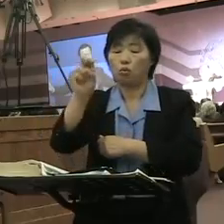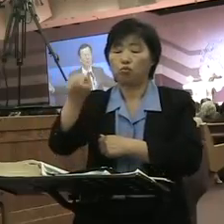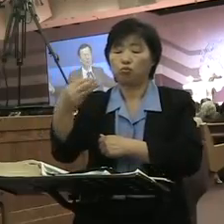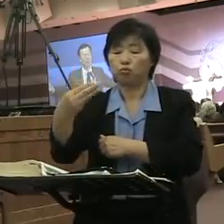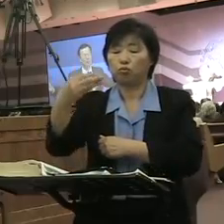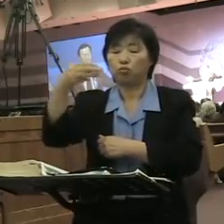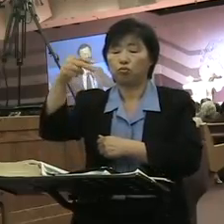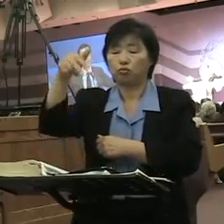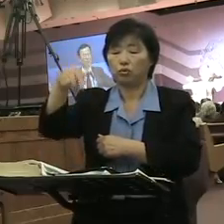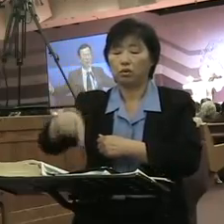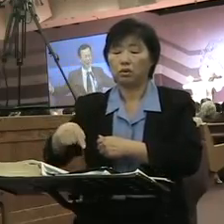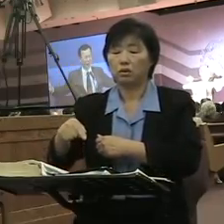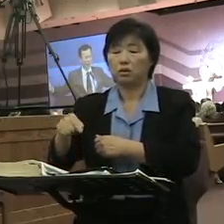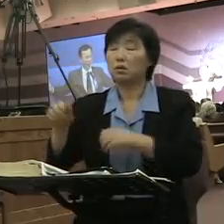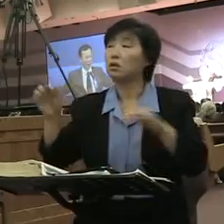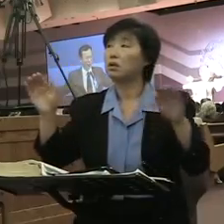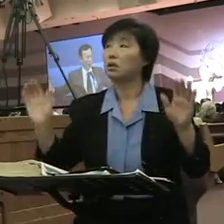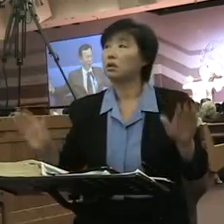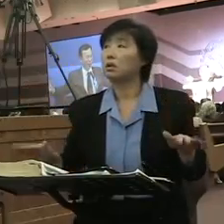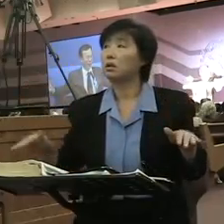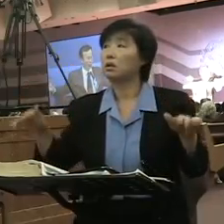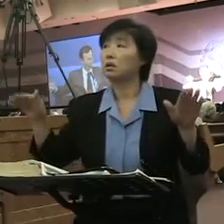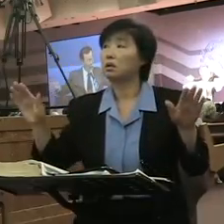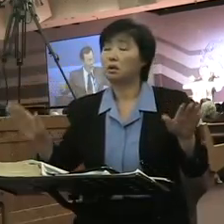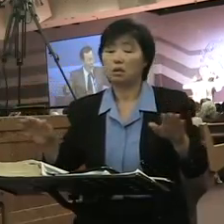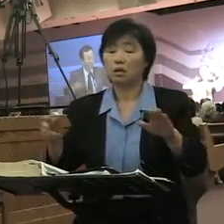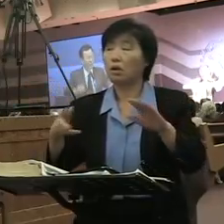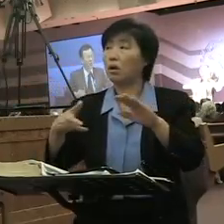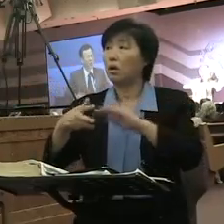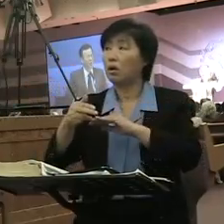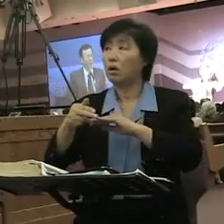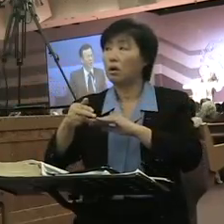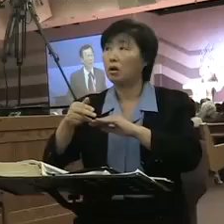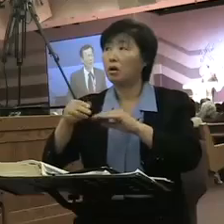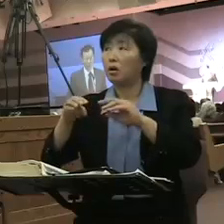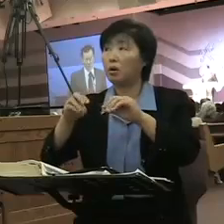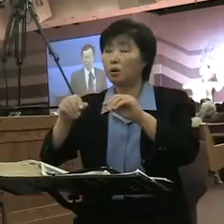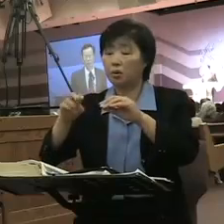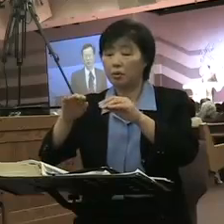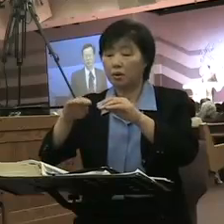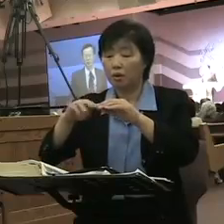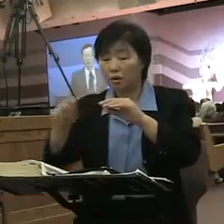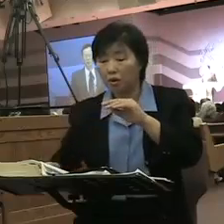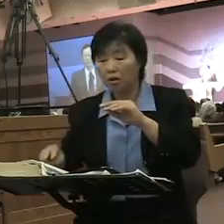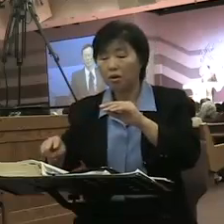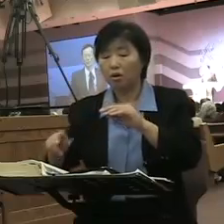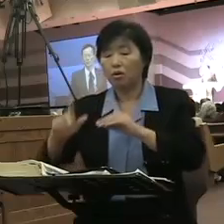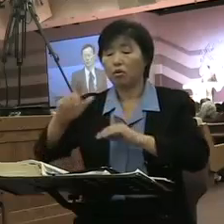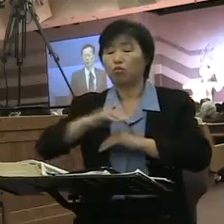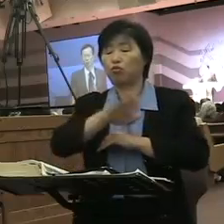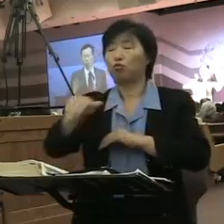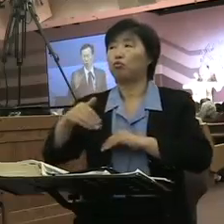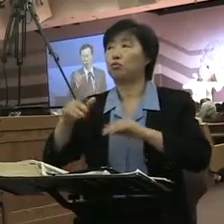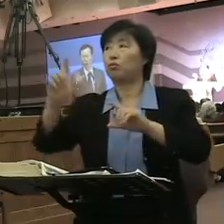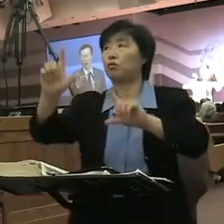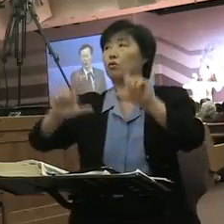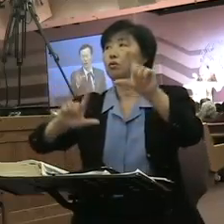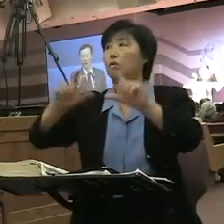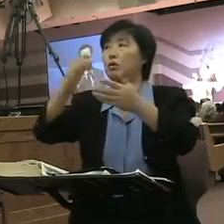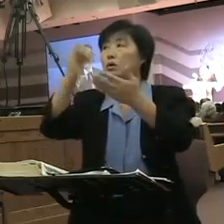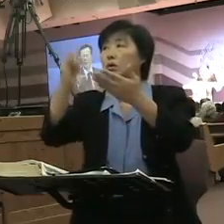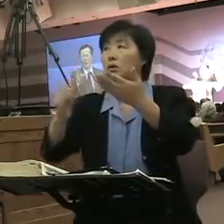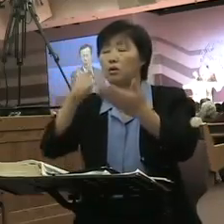없어서 바닥에 그냥 요동하고 있는 우리의 모습을 그려주고 있는 것입니다.